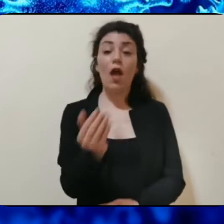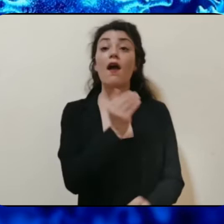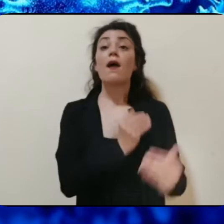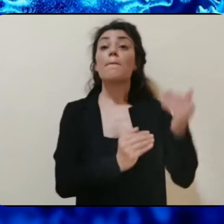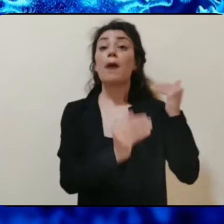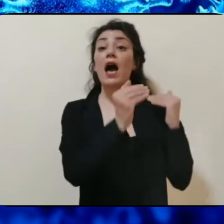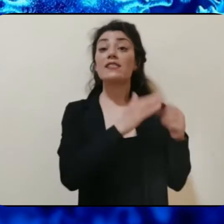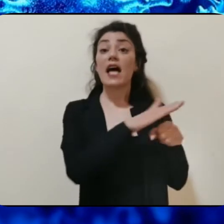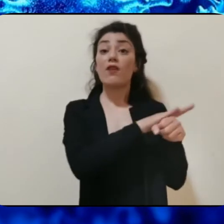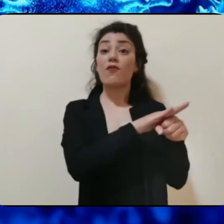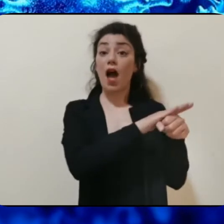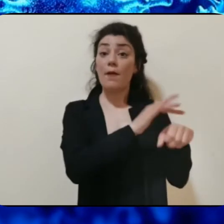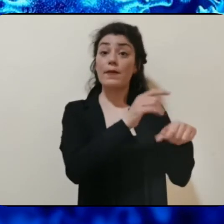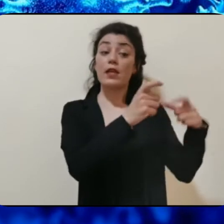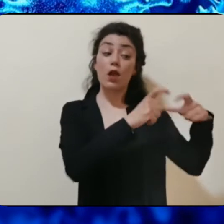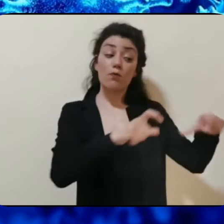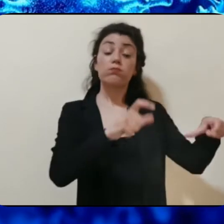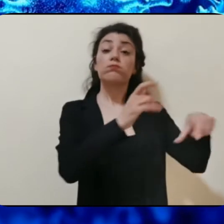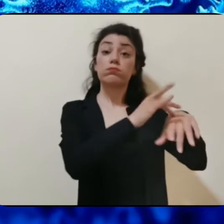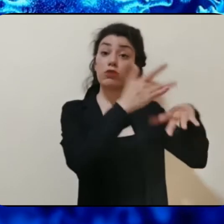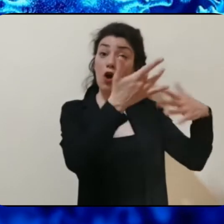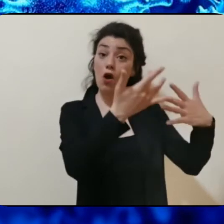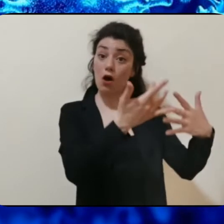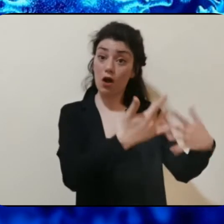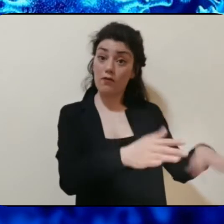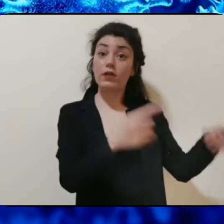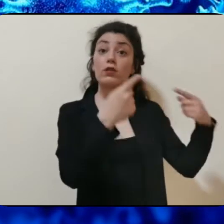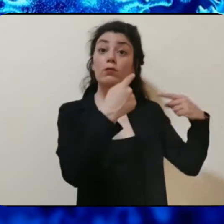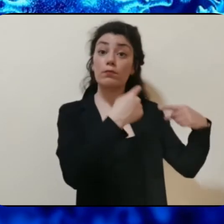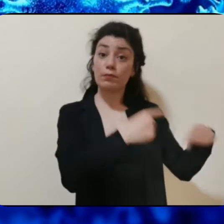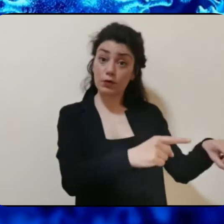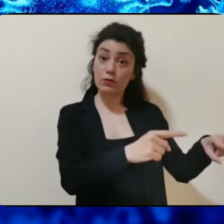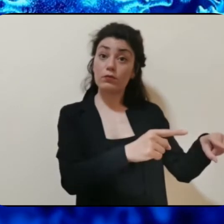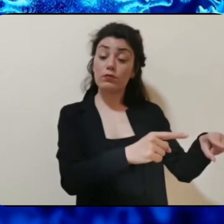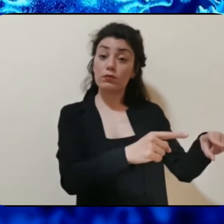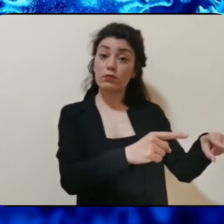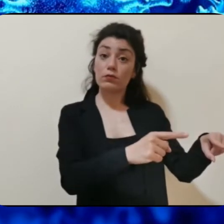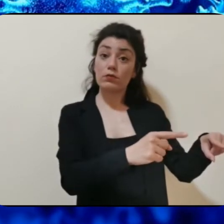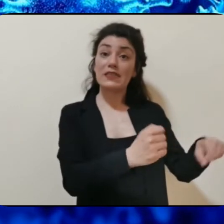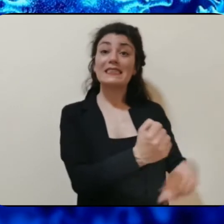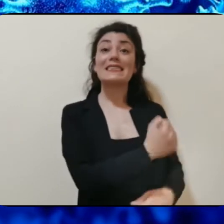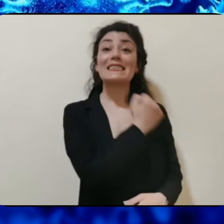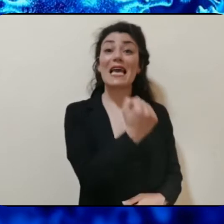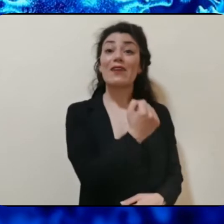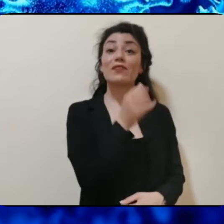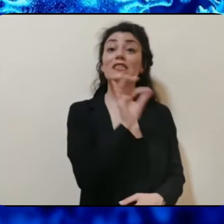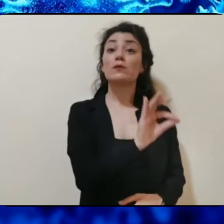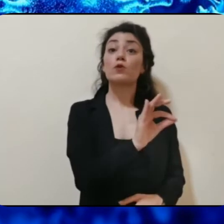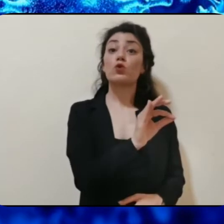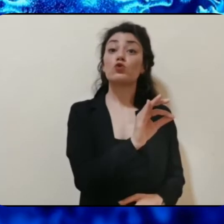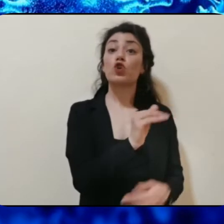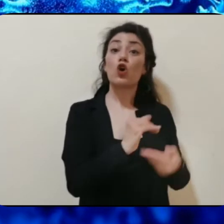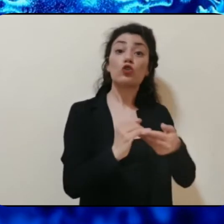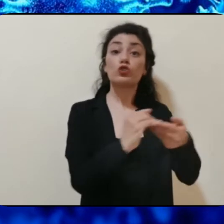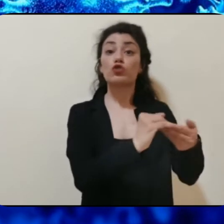Quindi i precedenti assegnatari, cioè coloro i quali sono già in possesso della card a